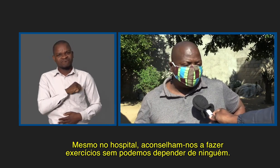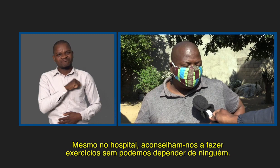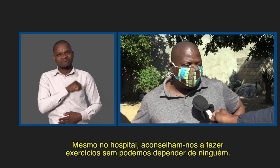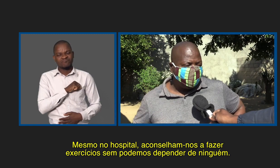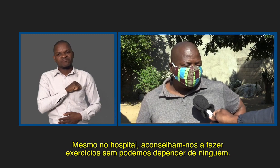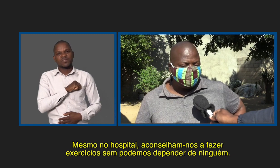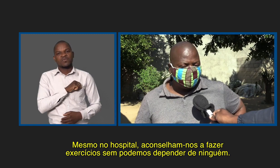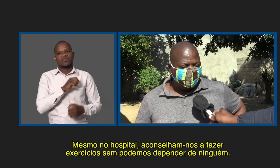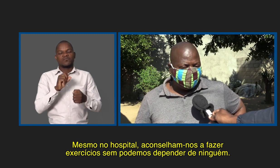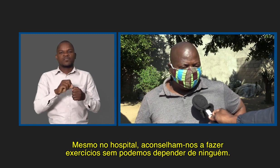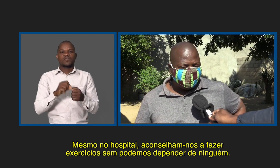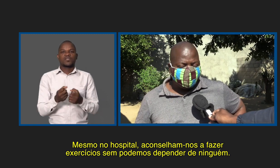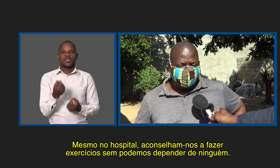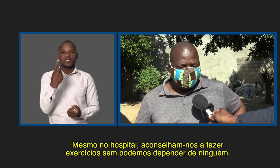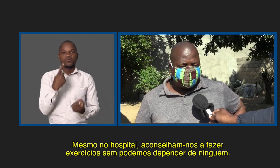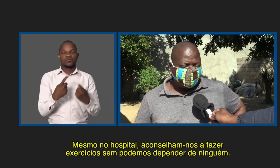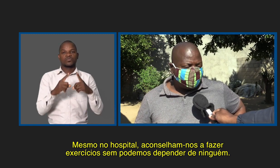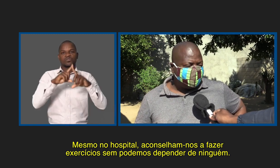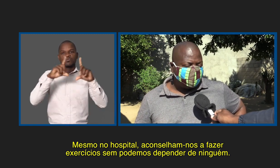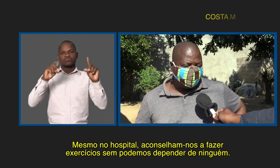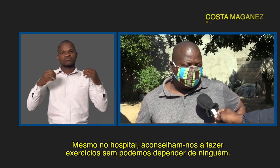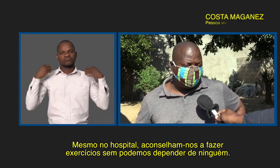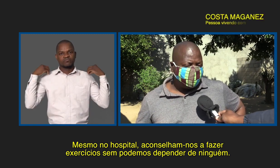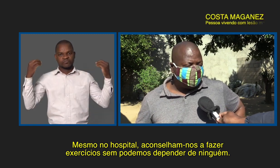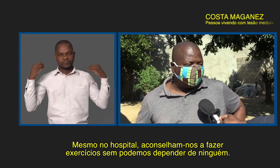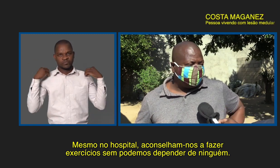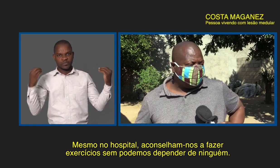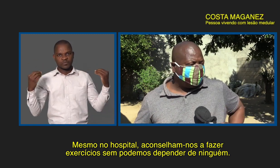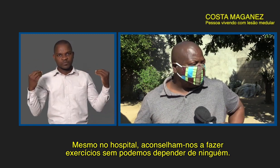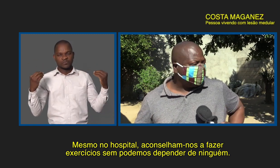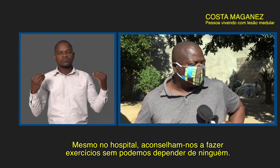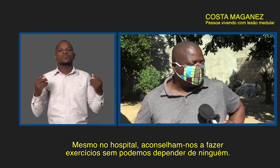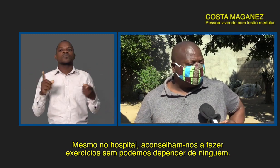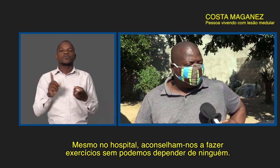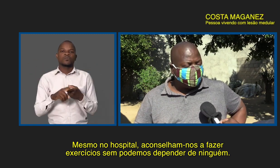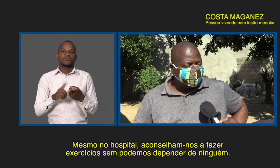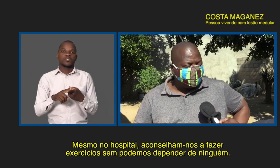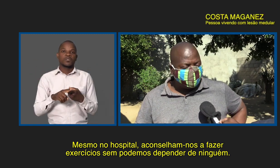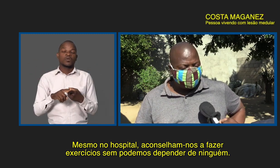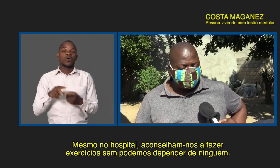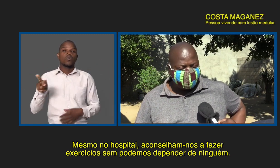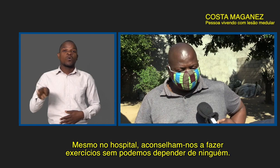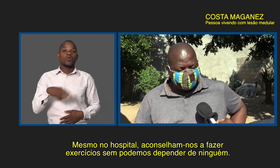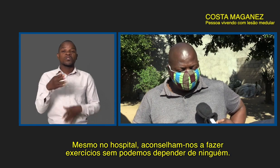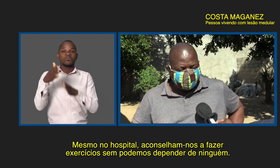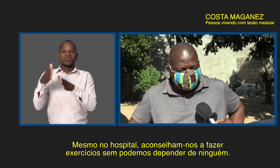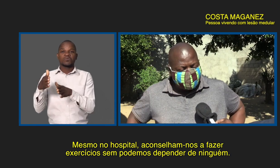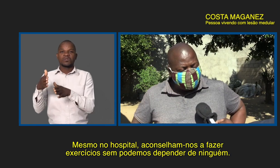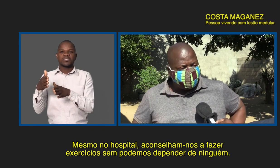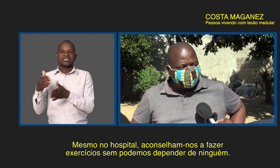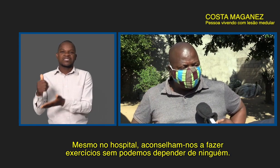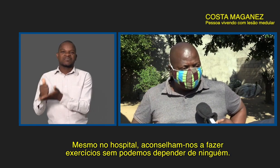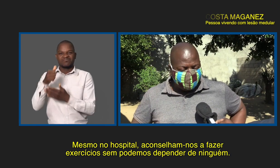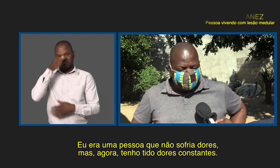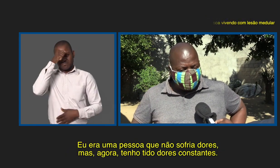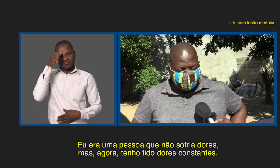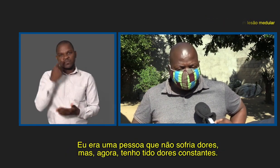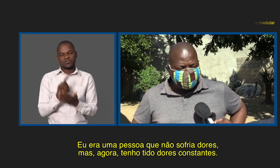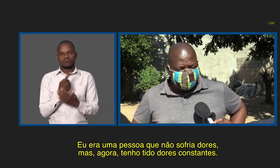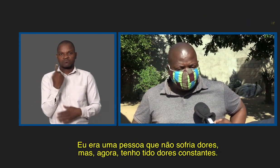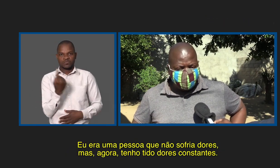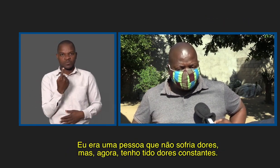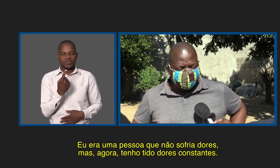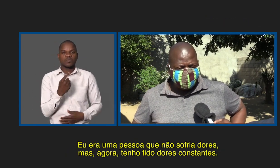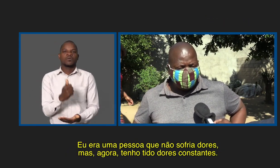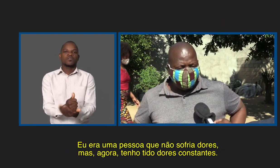tentar fazer alguma coisa, tem que fazer exercício, pode depender de uma outra pessoa, tem que tentar fazer exercício mesmo, isso